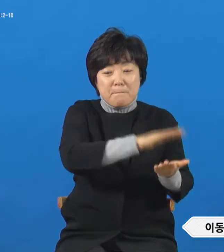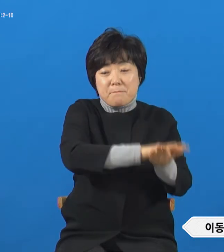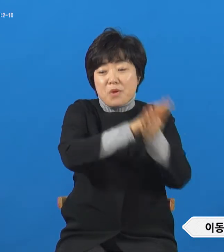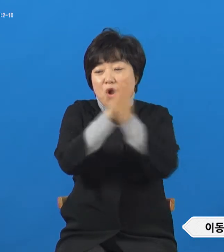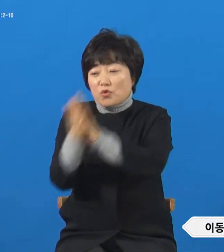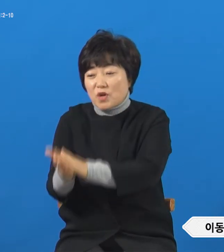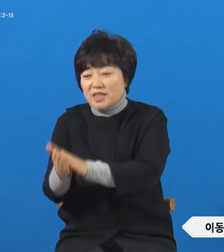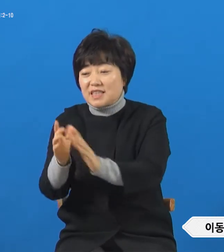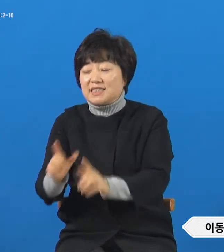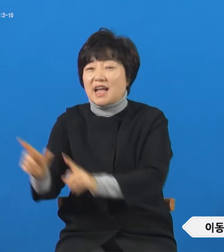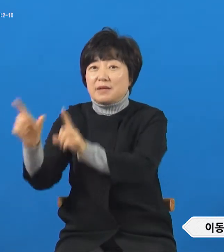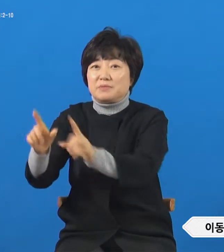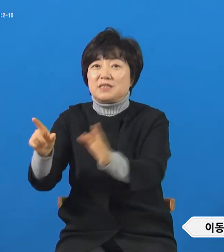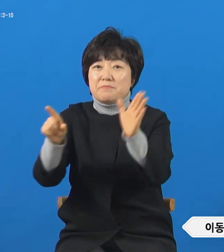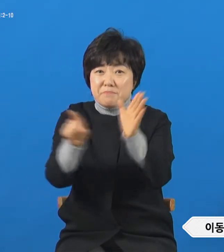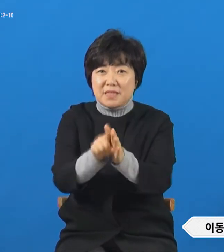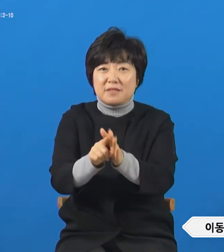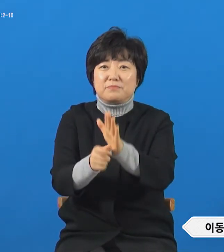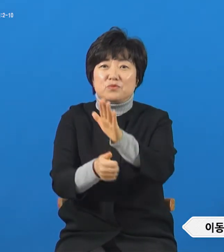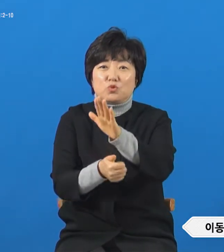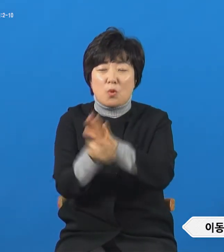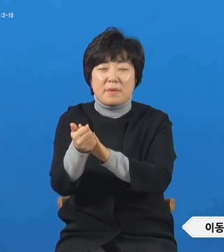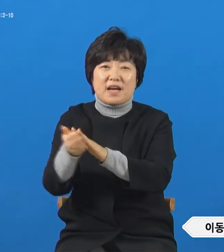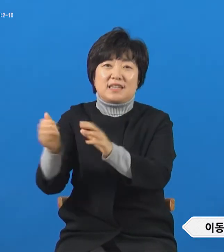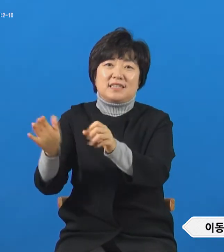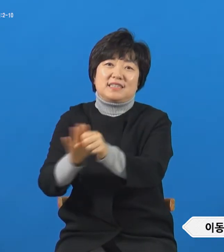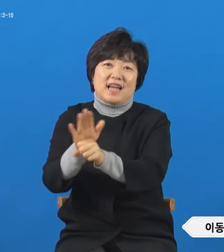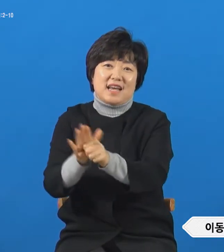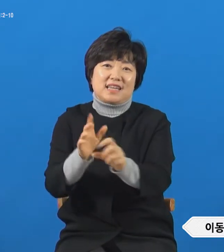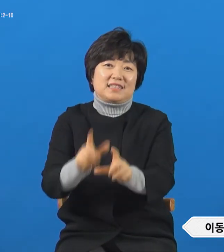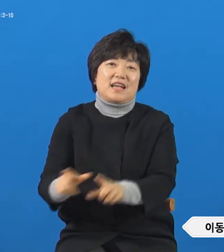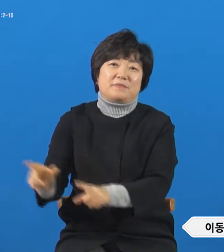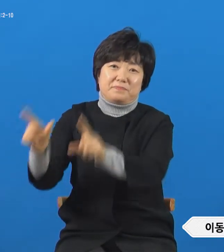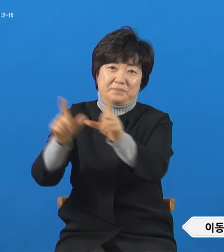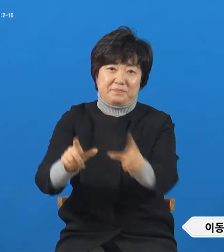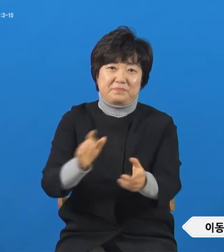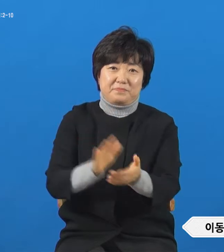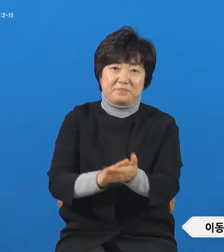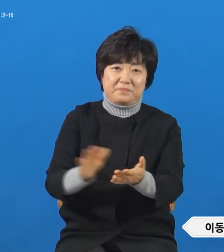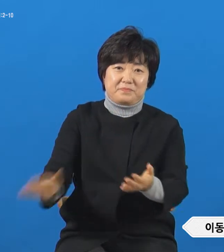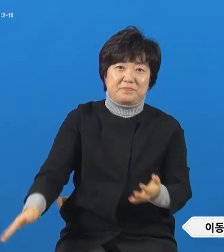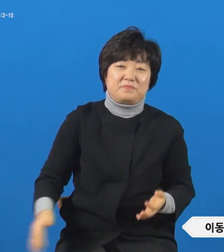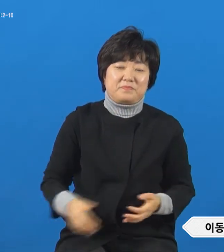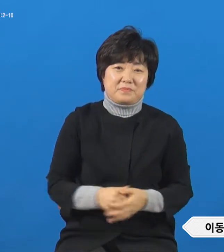변화된 우리의 삶은 믿음의 삶, 소망의 삶, 사랑의 삶이라는 것입니다.